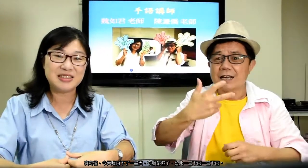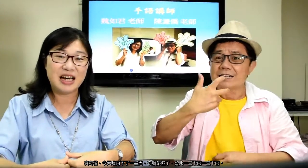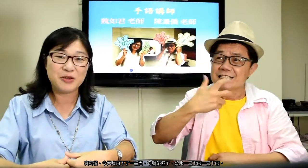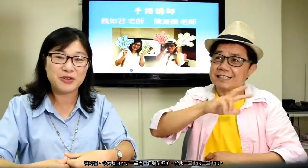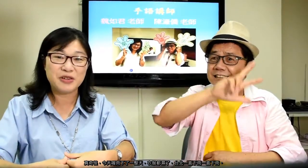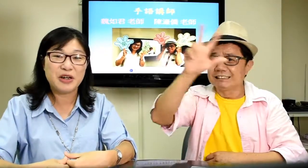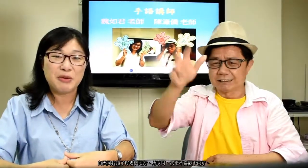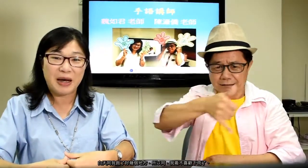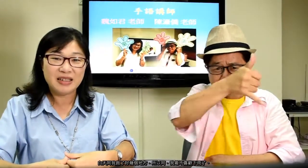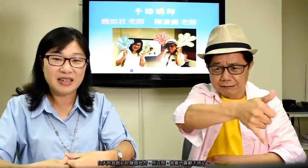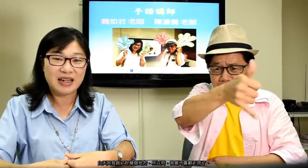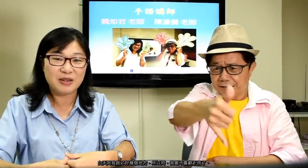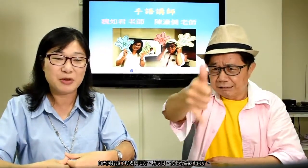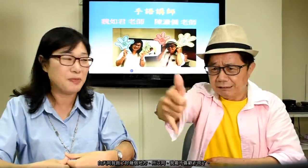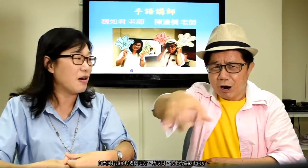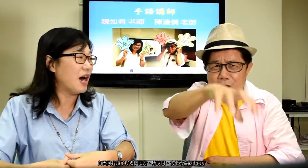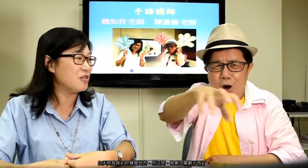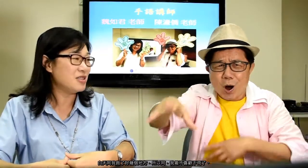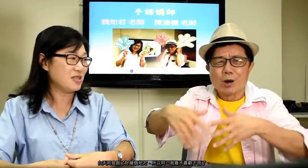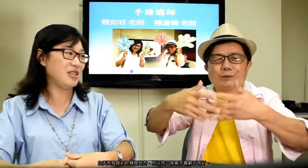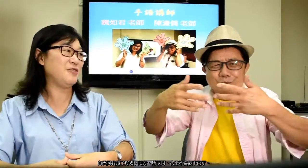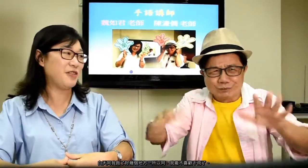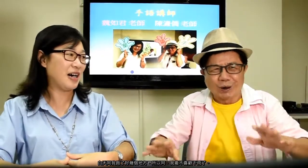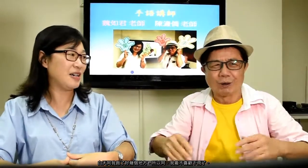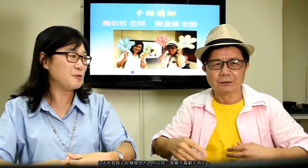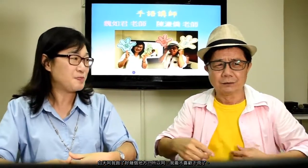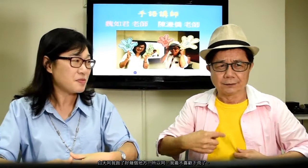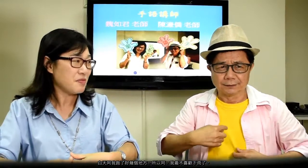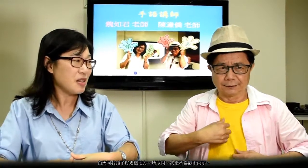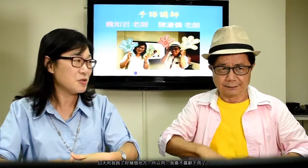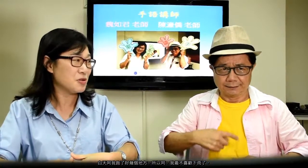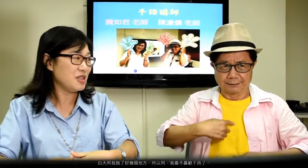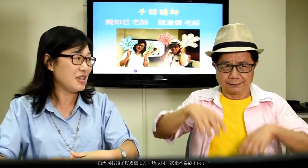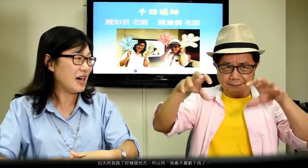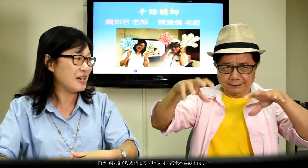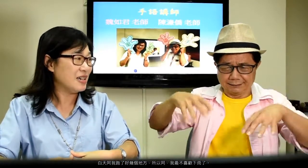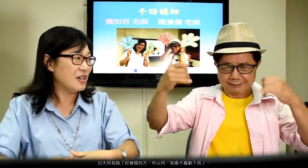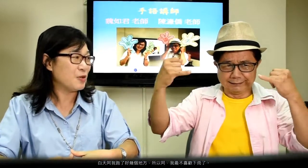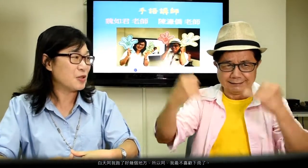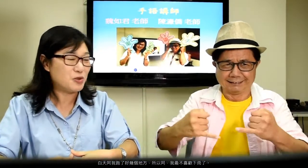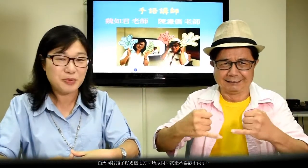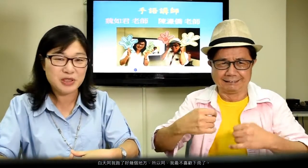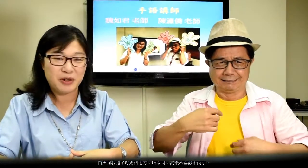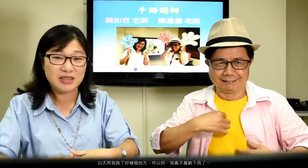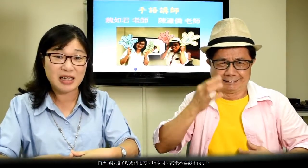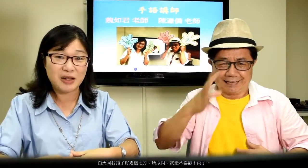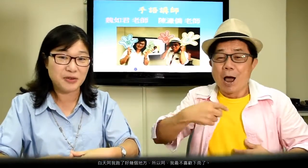下雨。白天呢、我跑了好几个地方，所以呀、我最不喜欢下雨